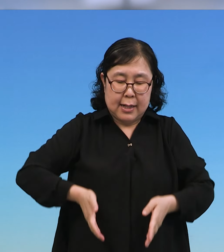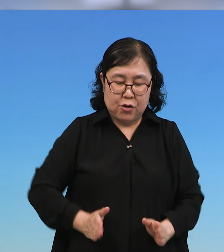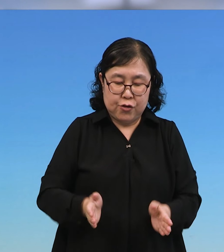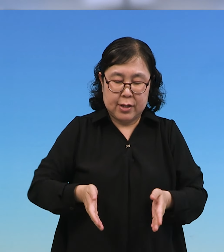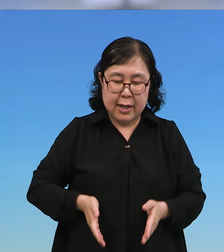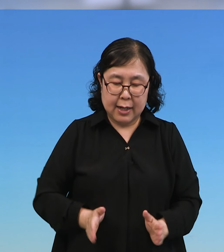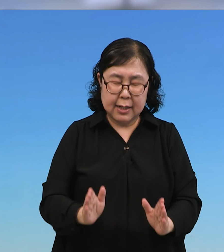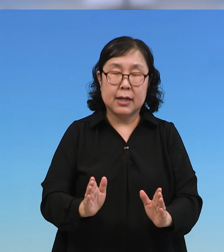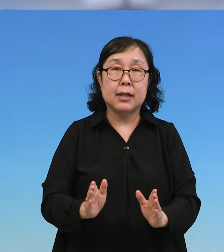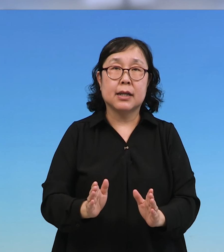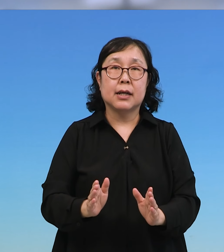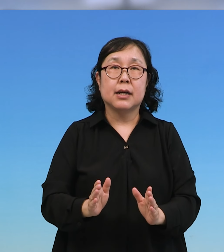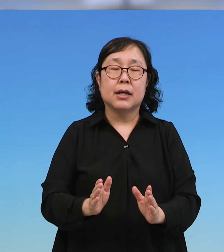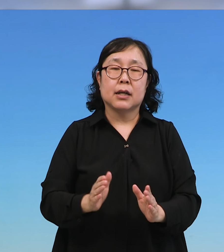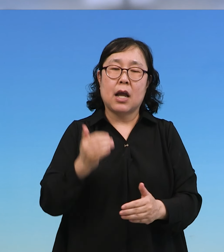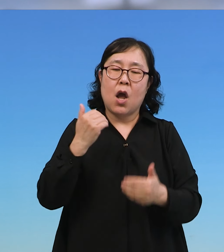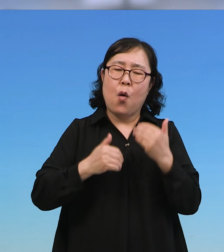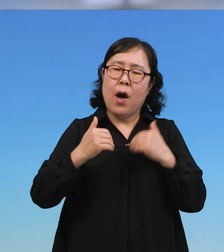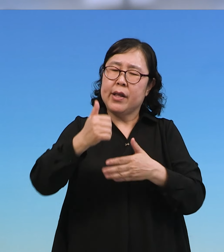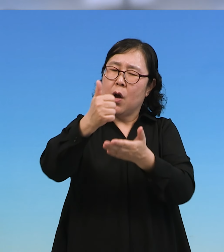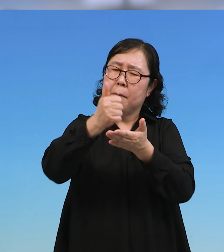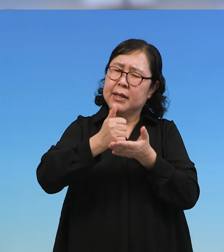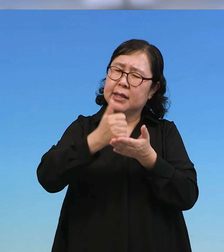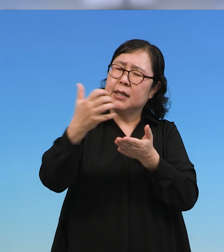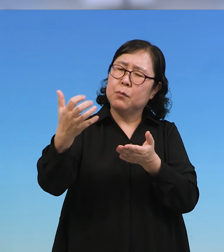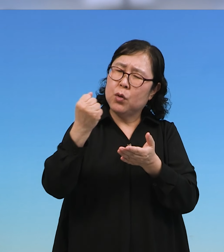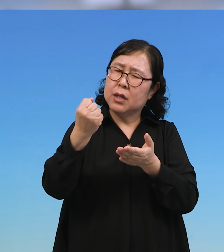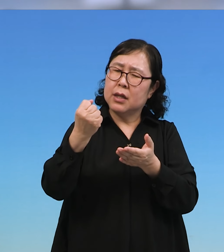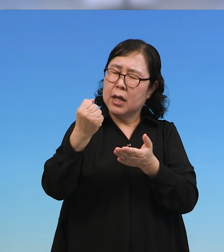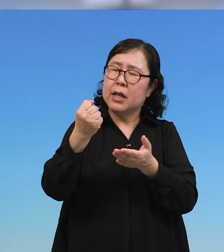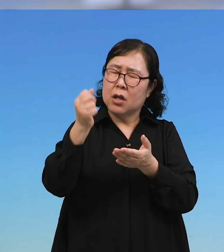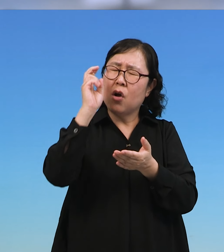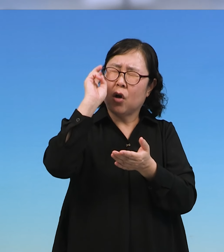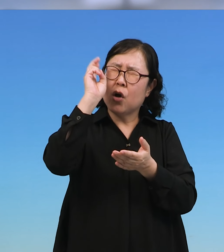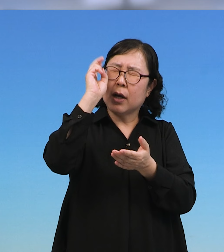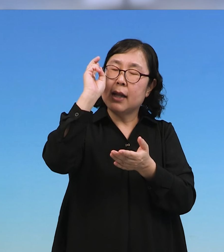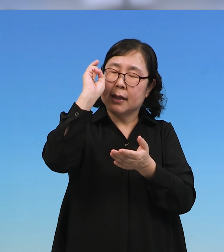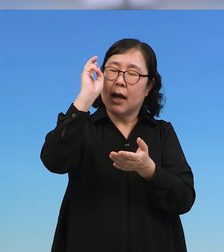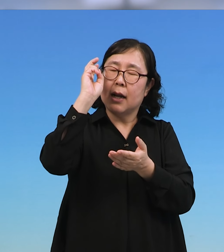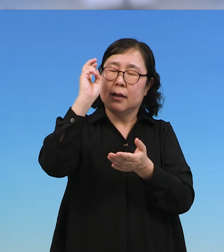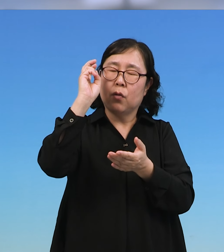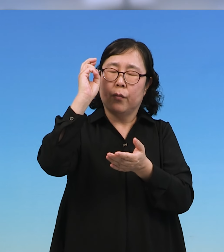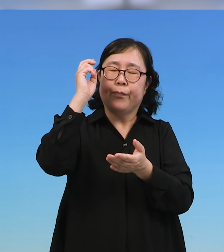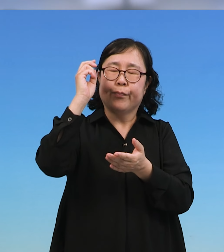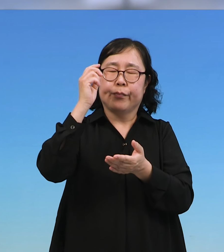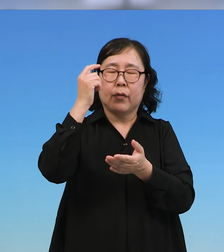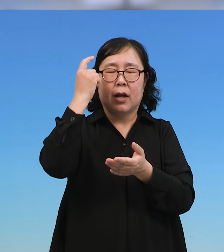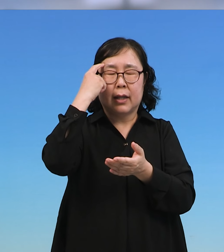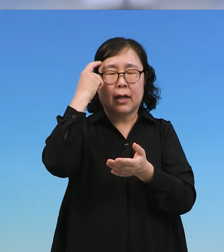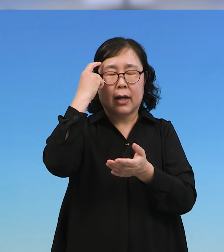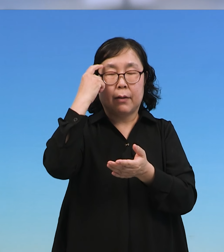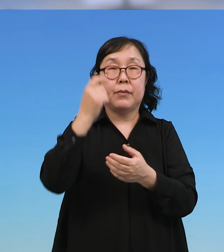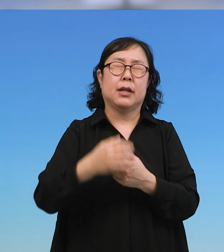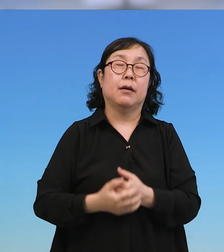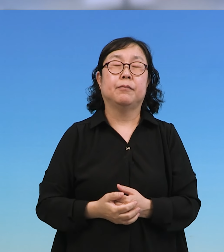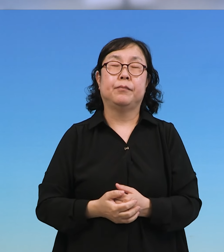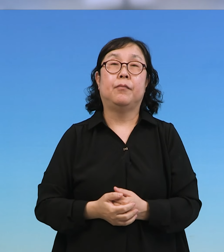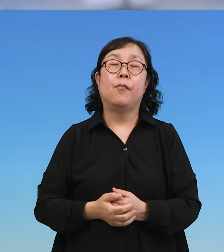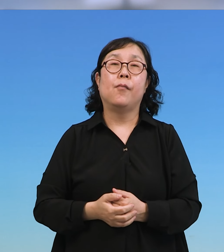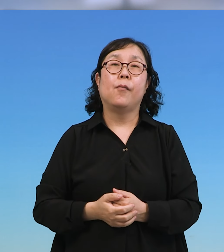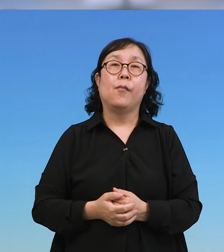다윗의 출생은 별로 환영받지 못한 그런 어린 시절과 출생이었다, 이렇게 분석을 하는